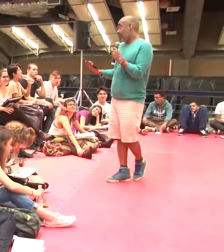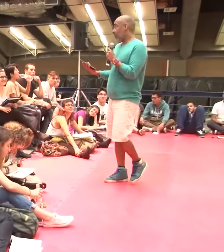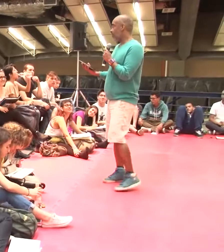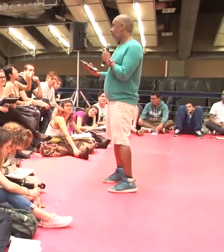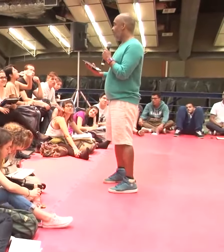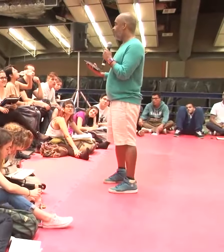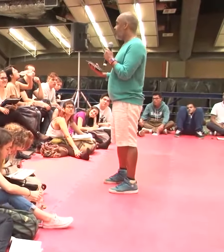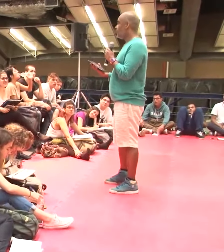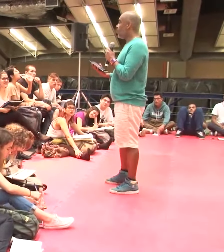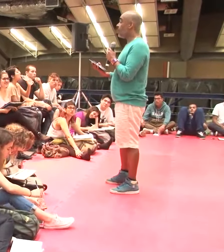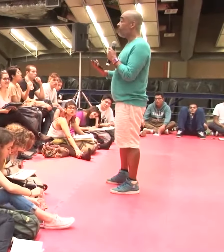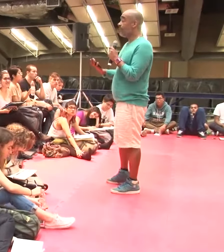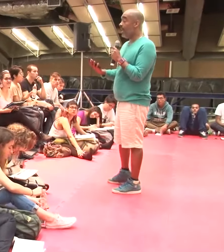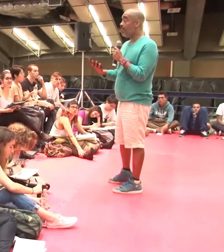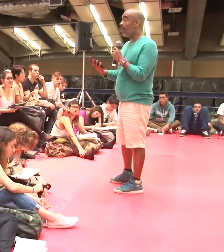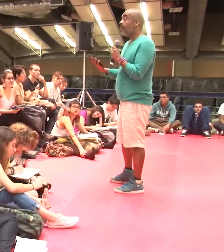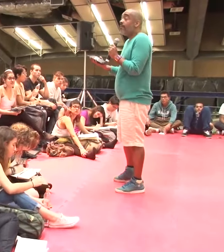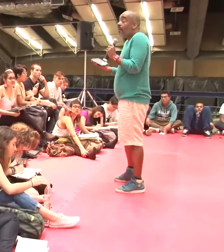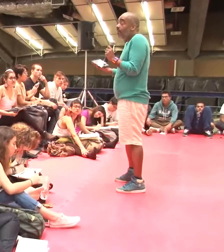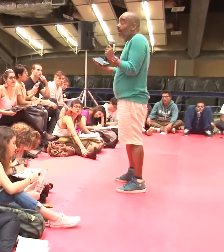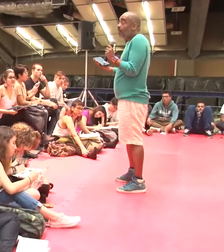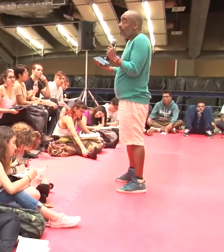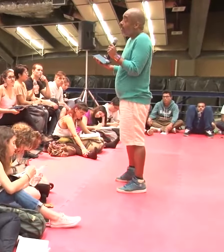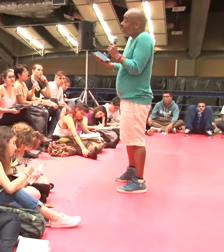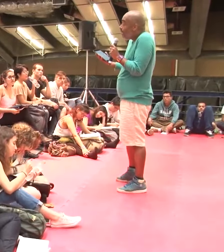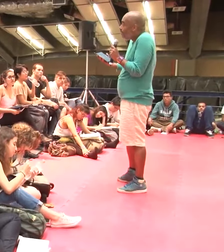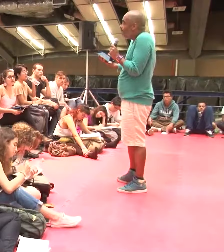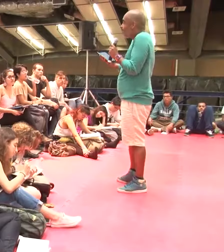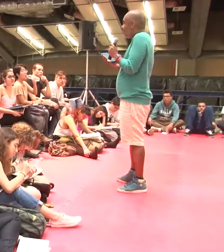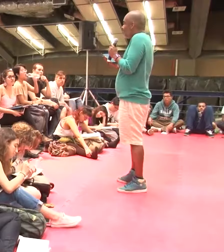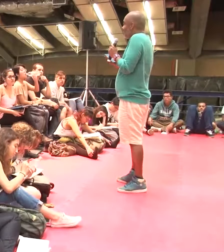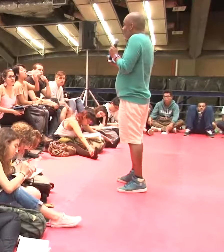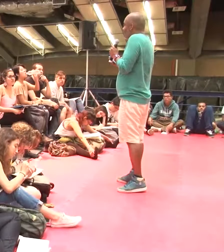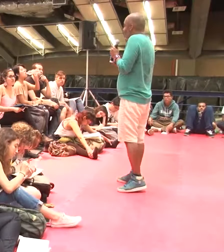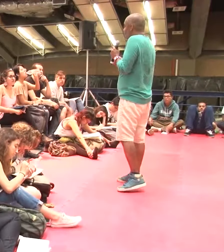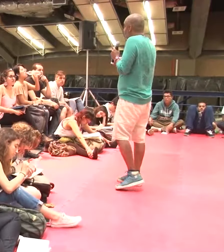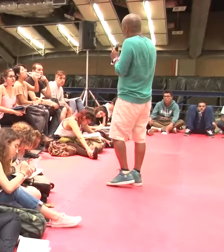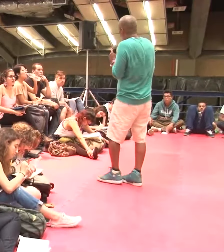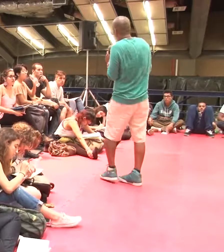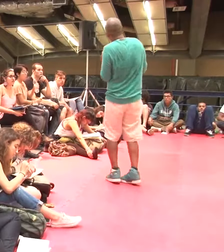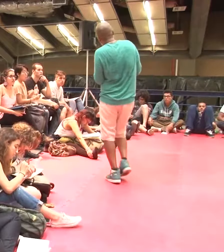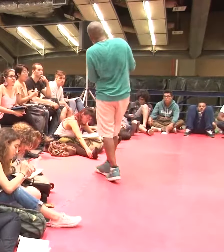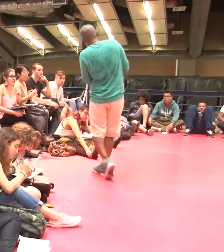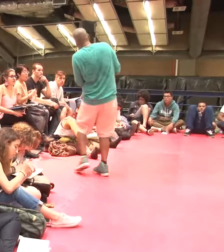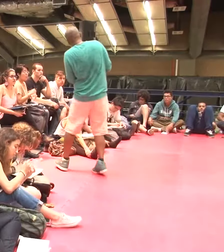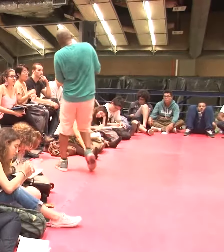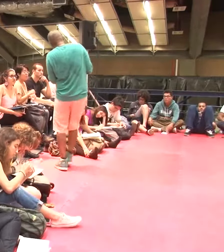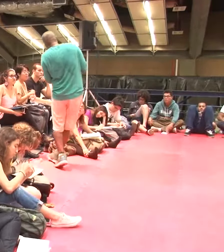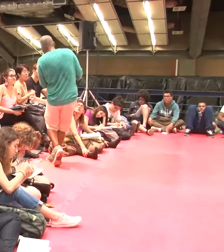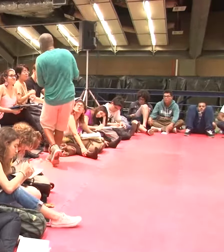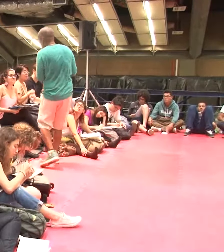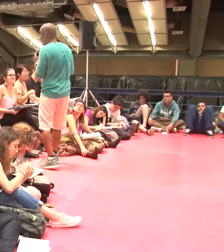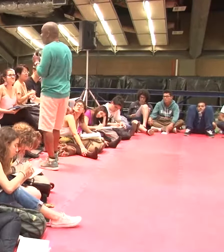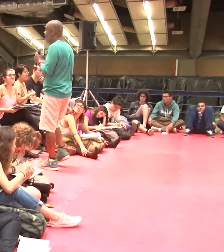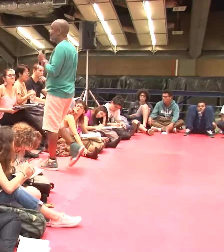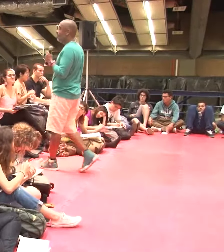Esse é um narrador de estratégia. Só que no cinema é um narrador câmera. Uma espécie de olho, né?